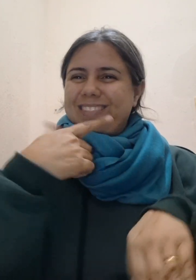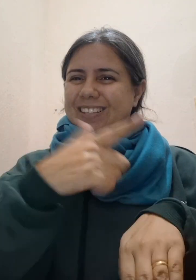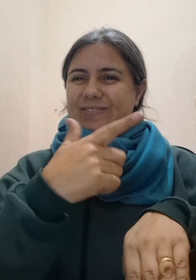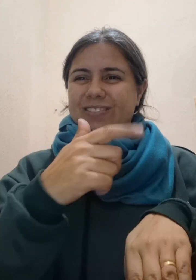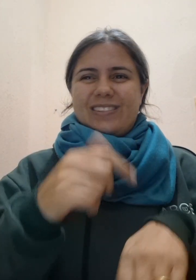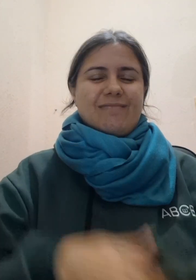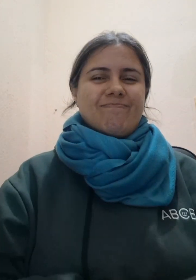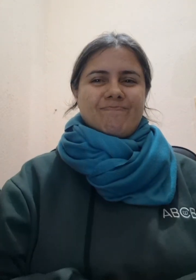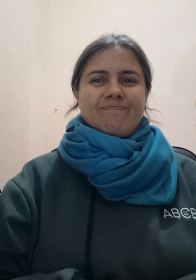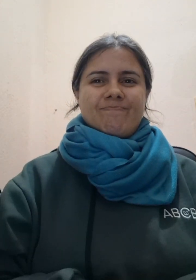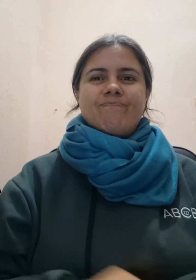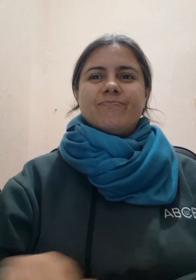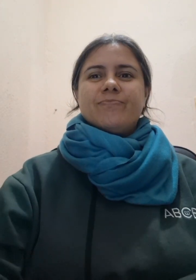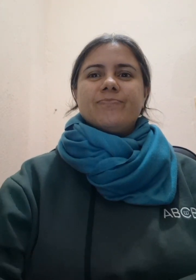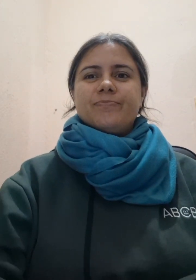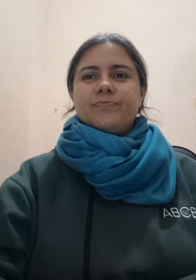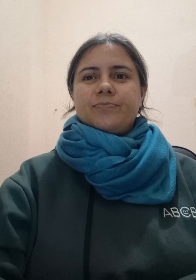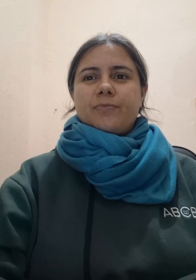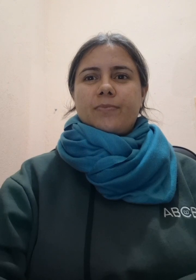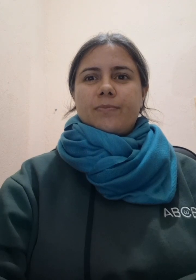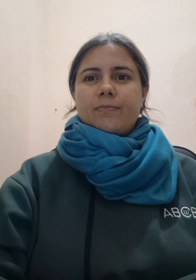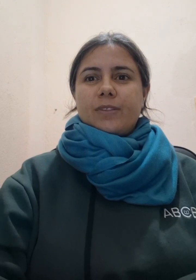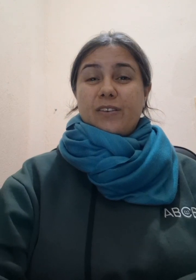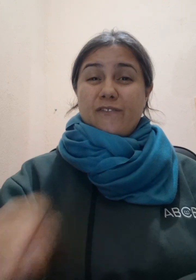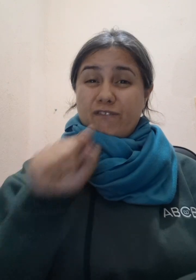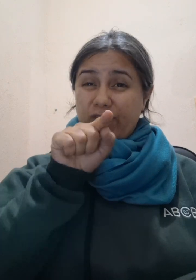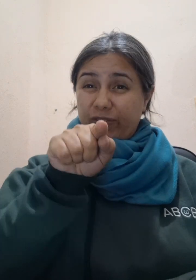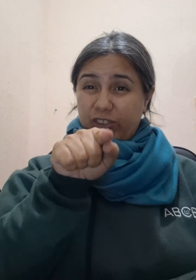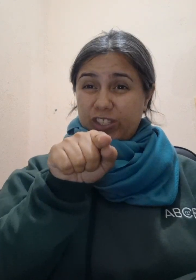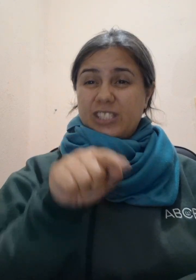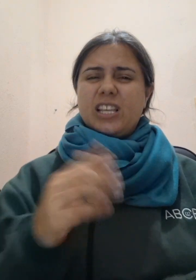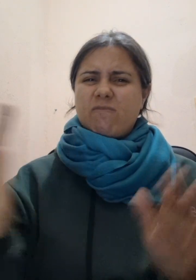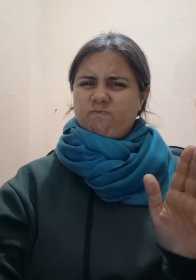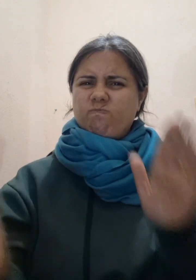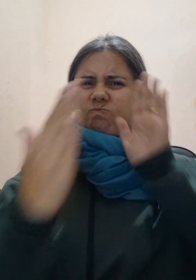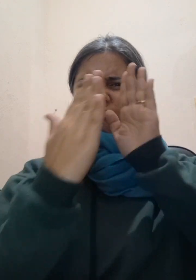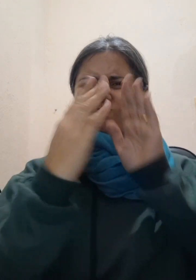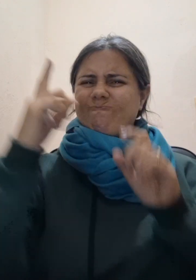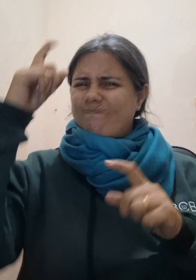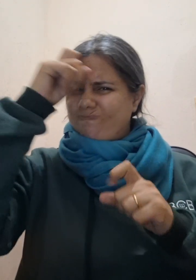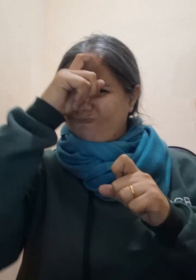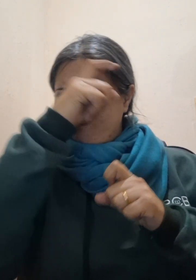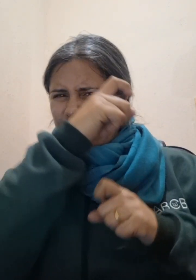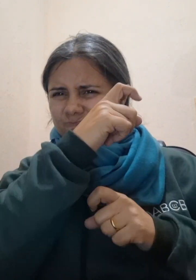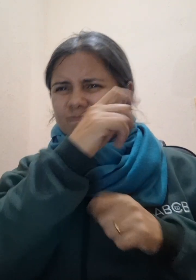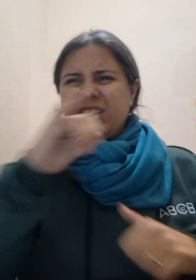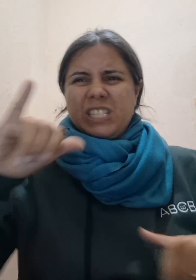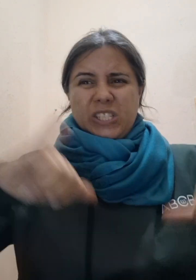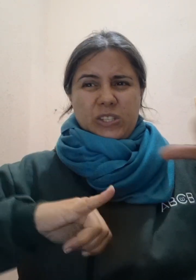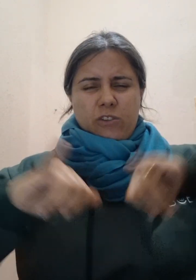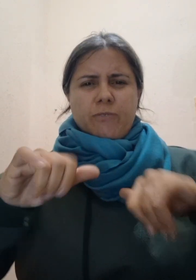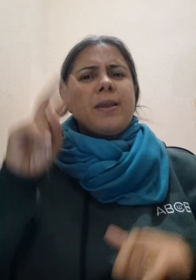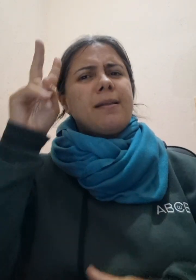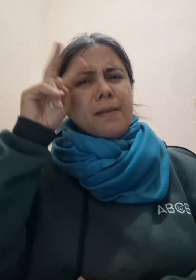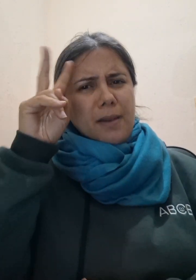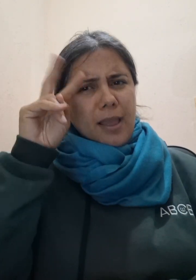todo sofrimento não se compara com a glória futura. Não tem